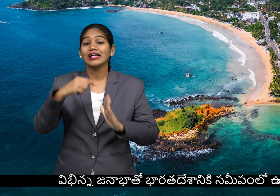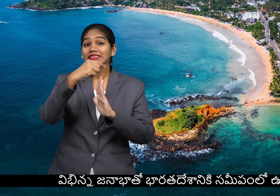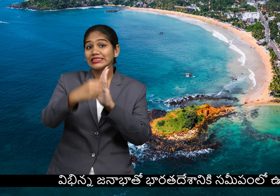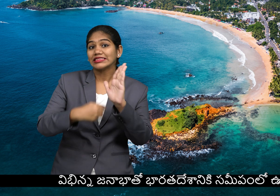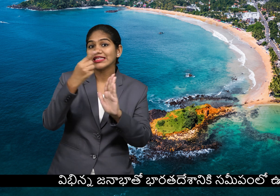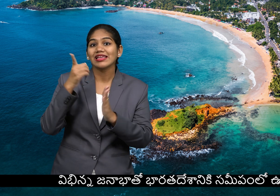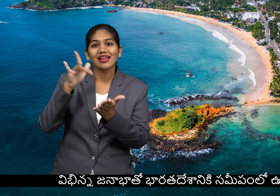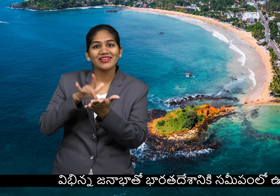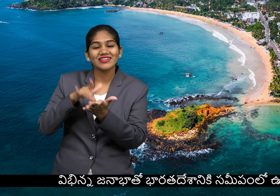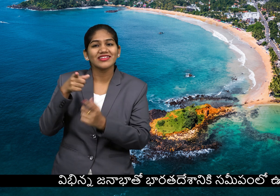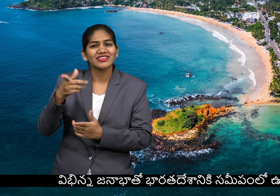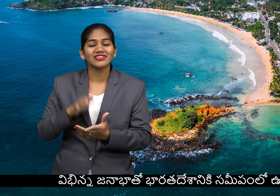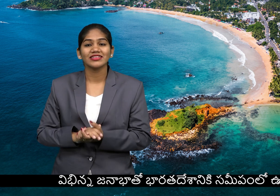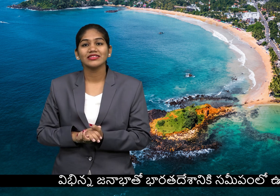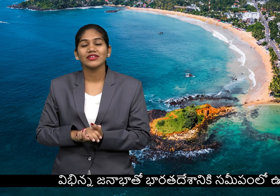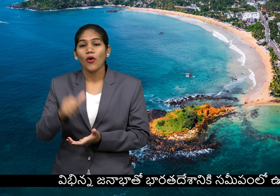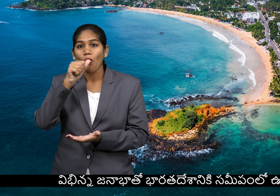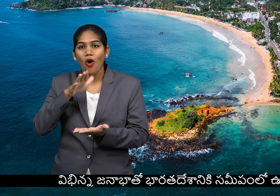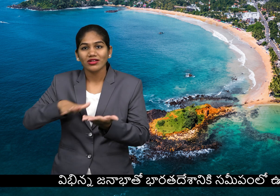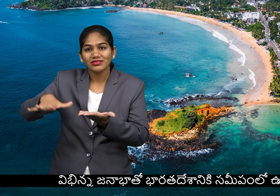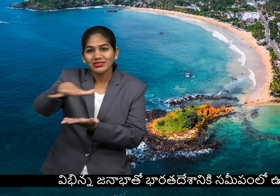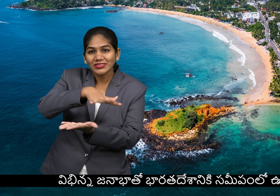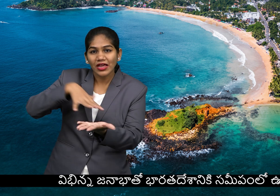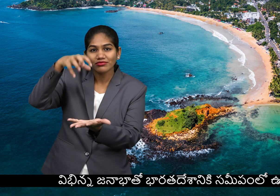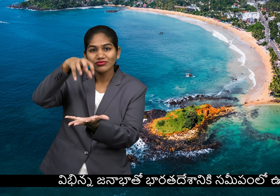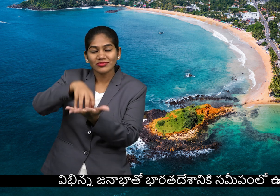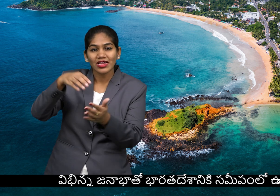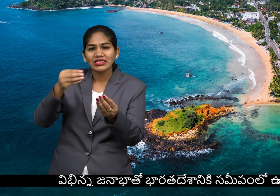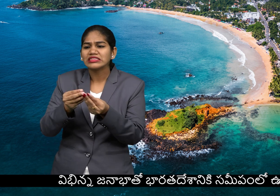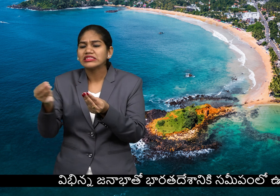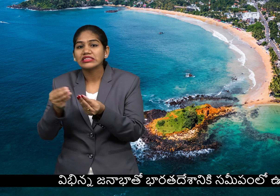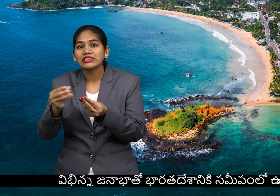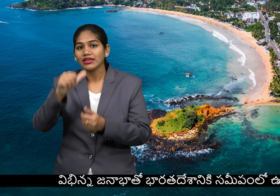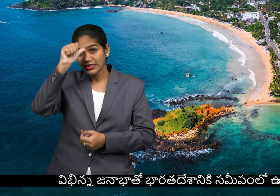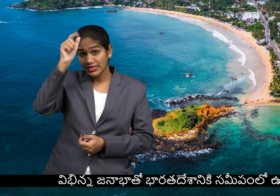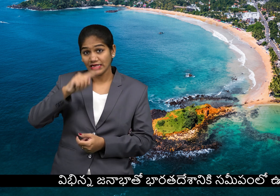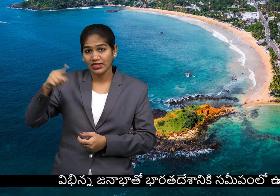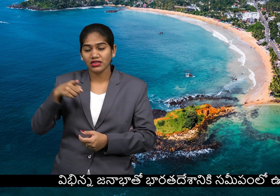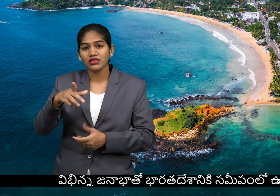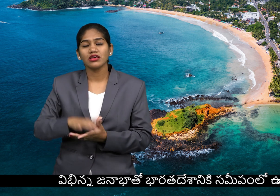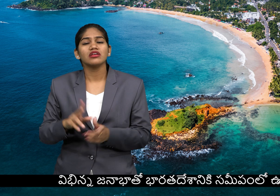విభిన్న జనాభాతో భారతదేశానికి సమీపంలో ఉన్న శ్రీలంక ద్వీపం.